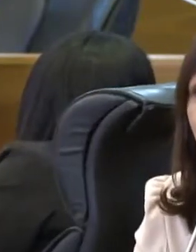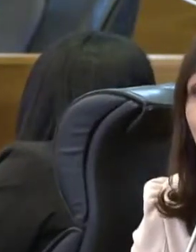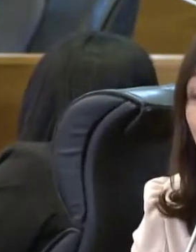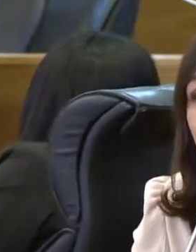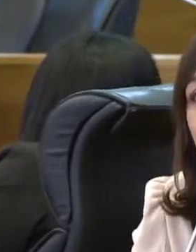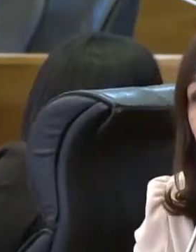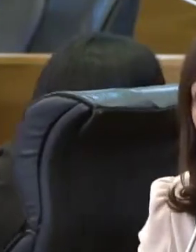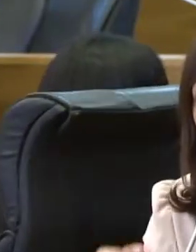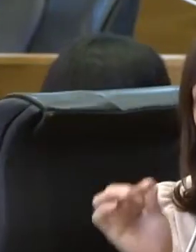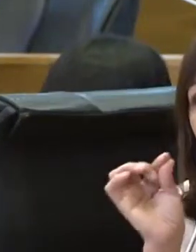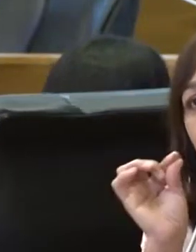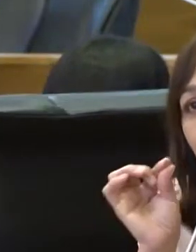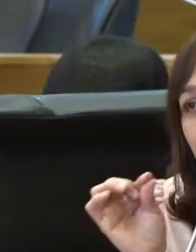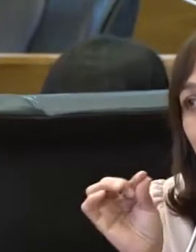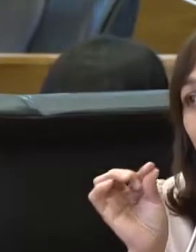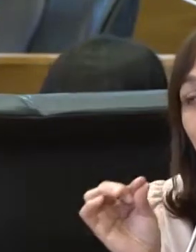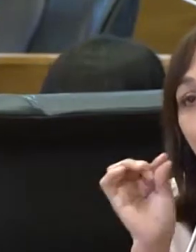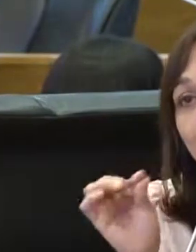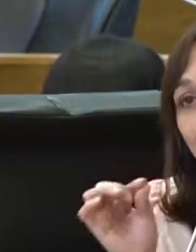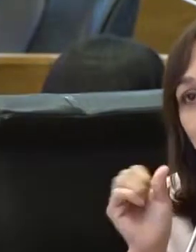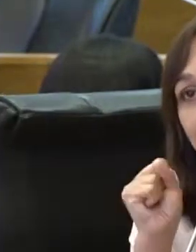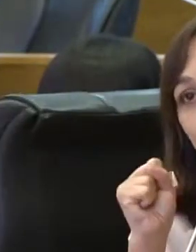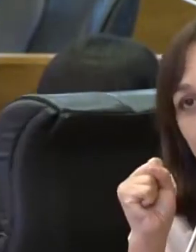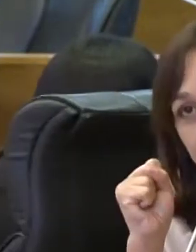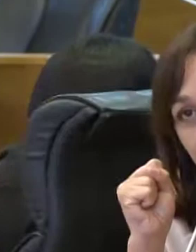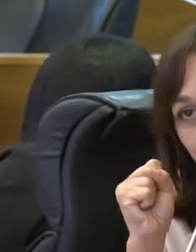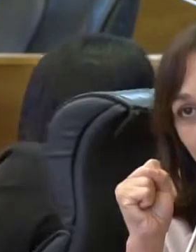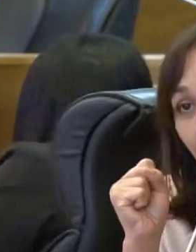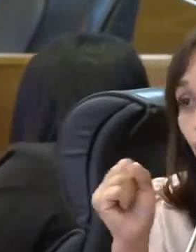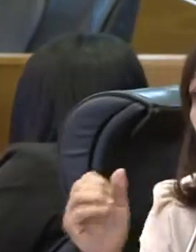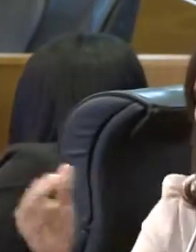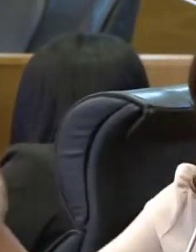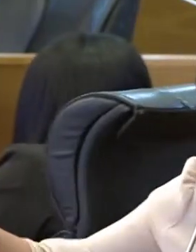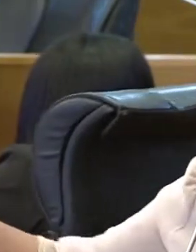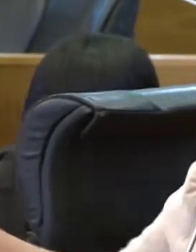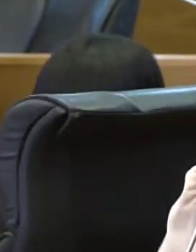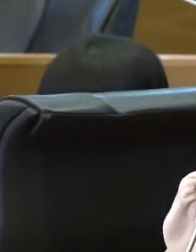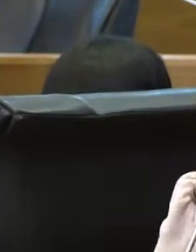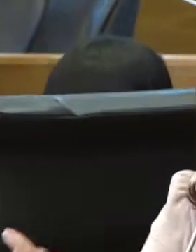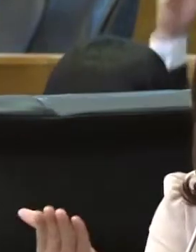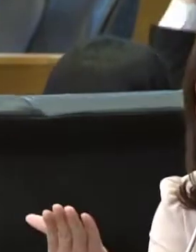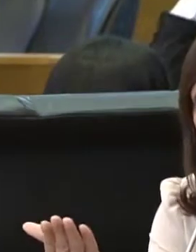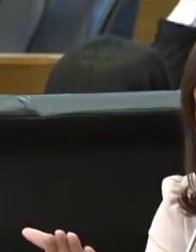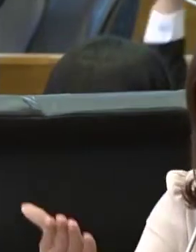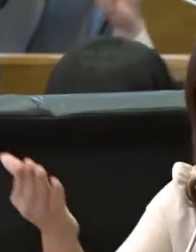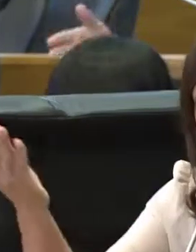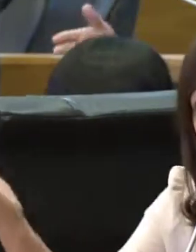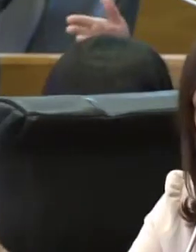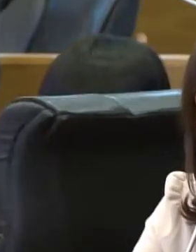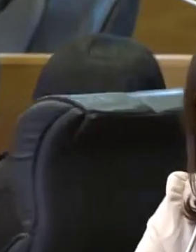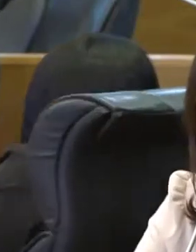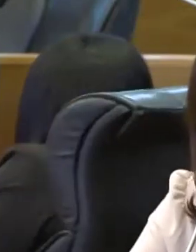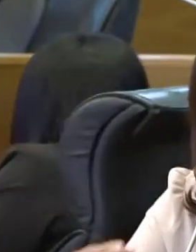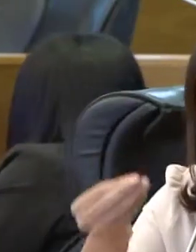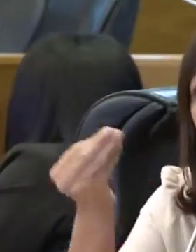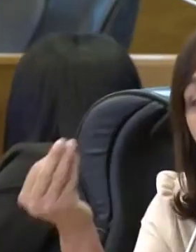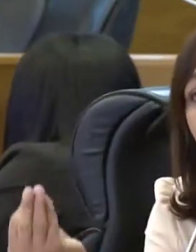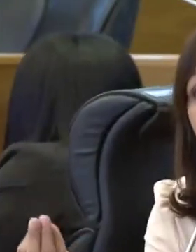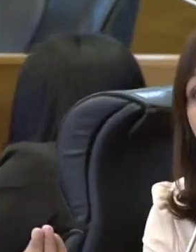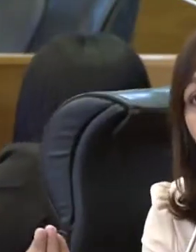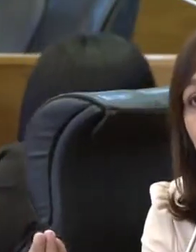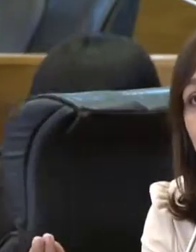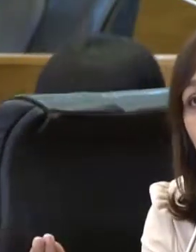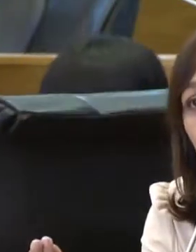A gente não pode aceitar. Nós estamos, deputado, há 12 dias com a greve. Todos nós, inclusive, somos, porque nós temos